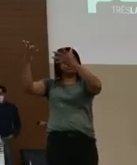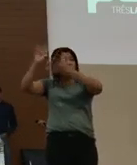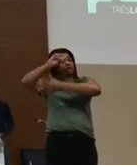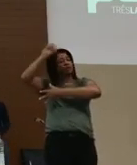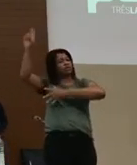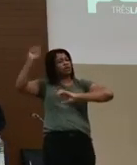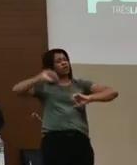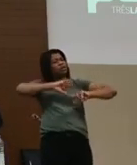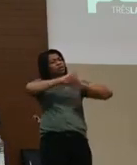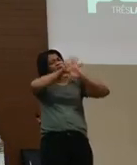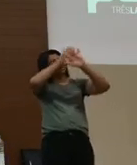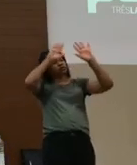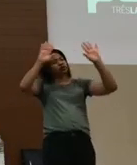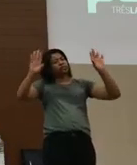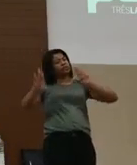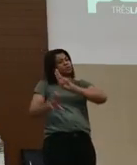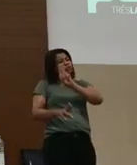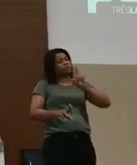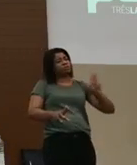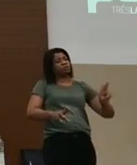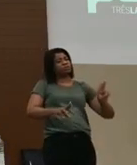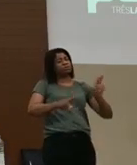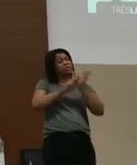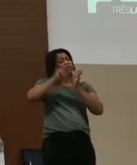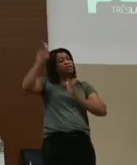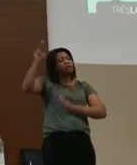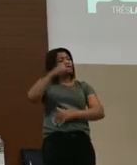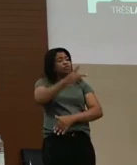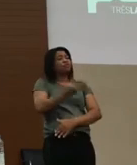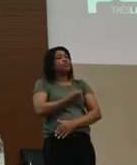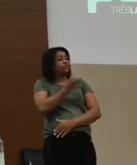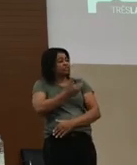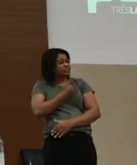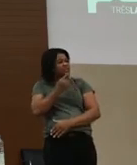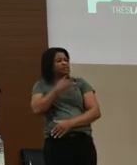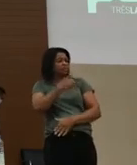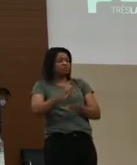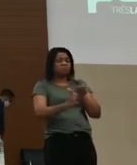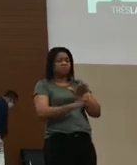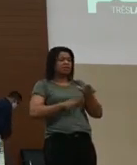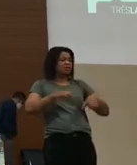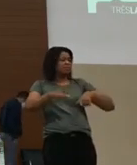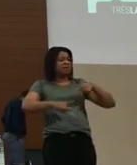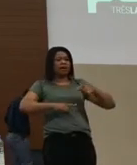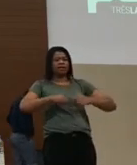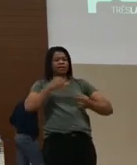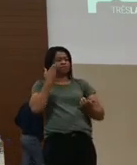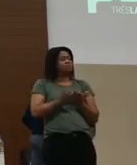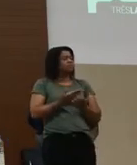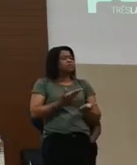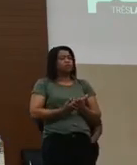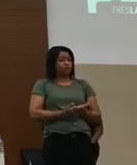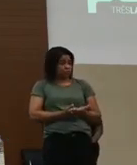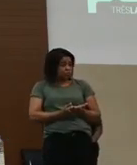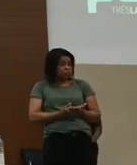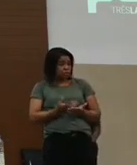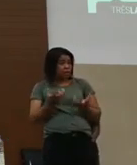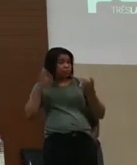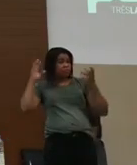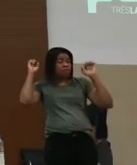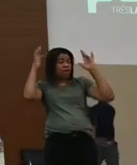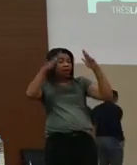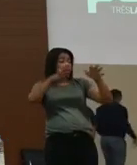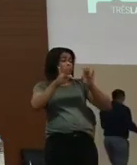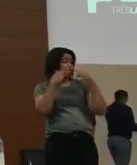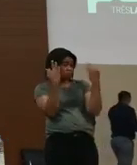glorifique o nome dele na sua vida, na sua empresa, no seu trabalho, onde quer que você esteja, no seu estudo, na sua família, na sua casa. Se